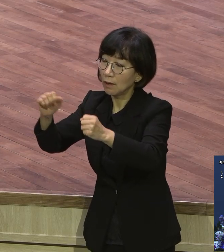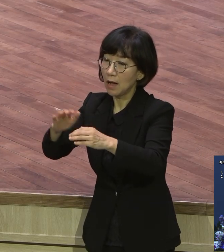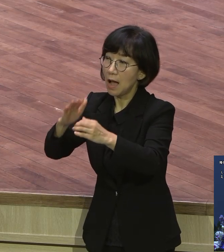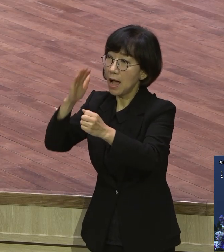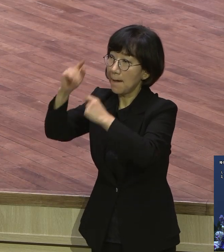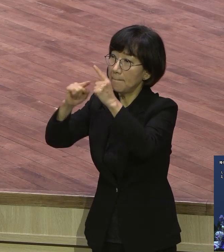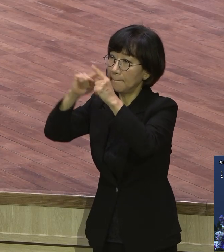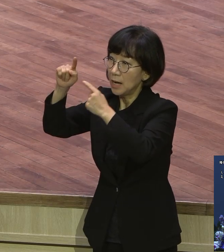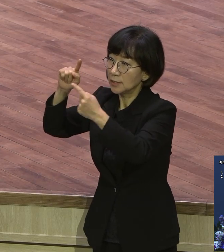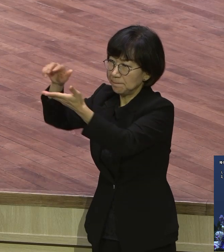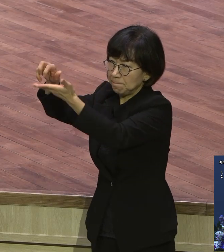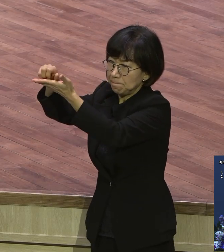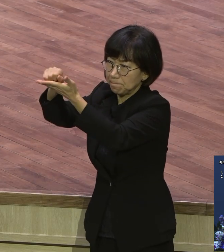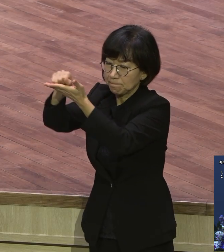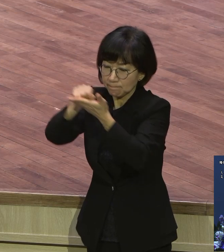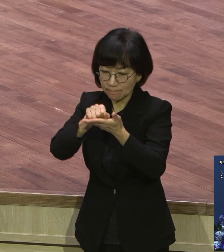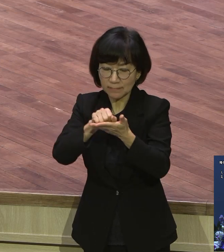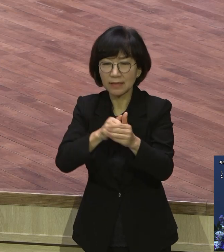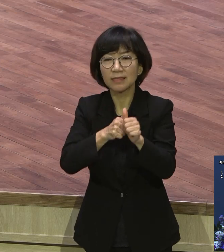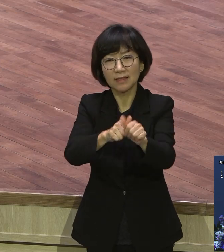말씀 중심으로 살아계시나